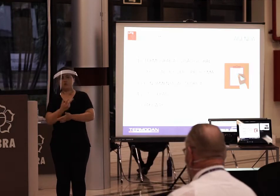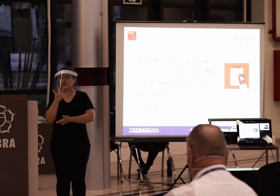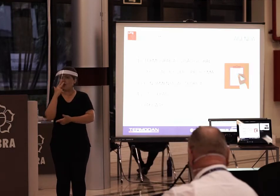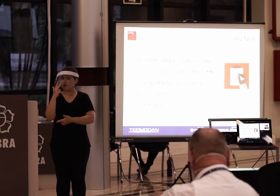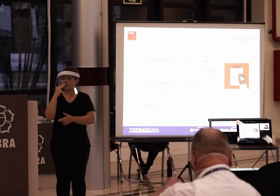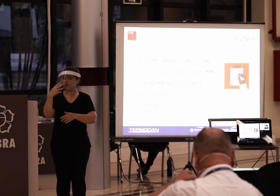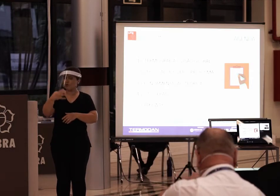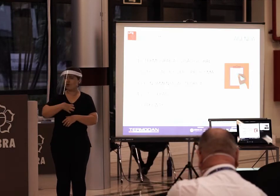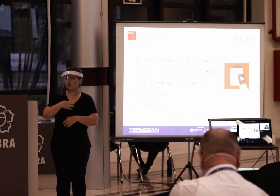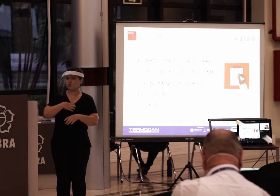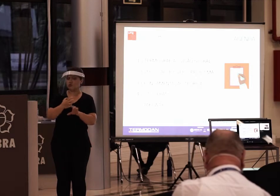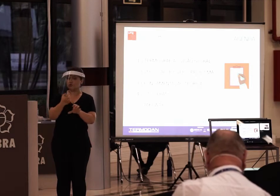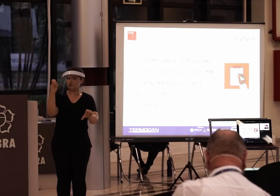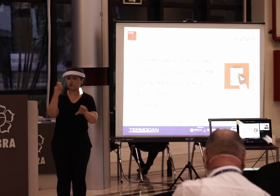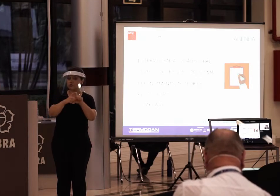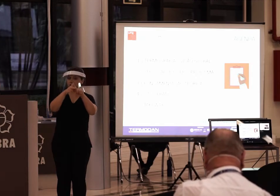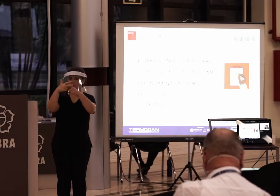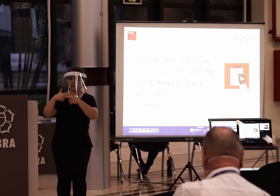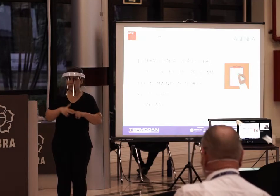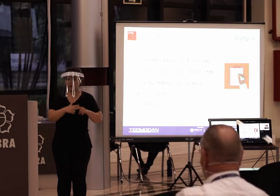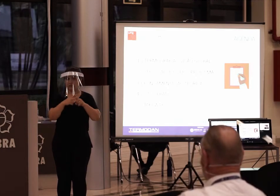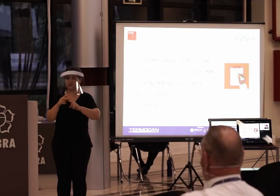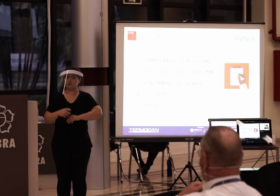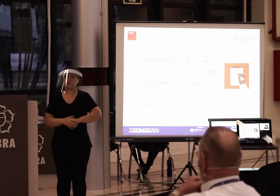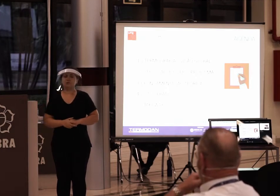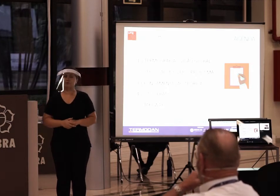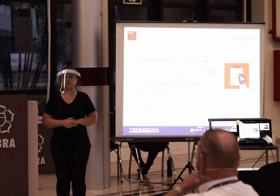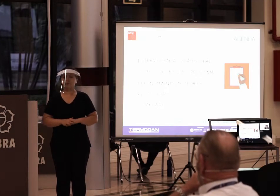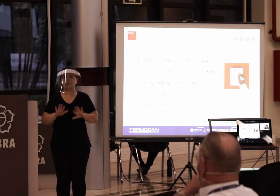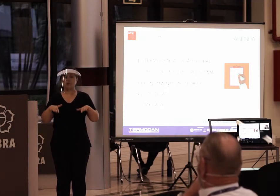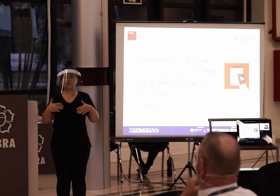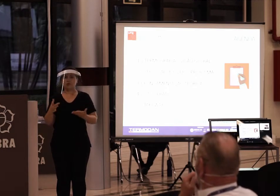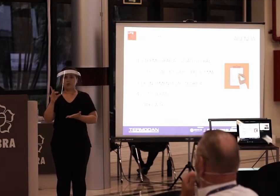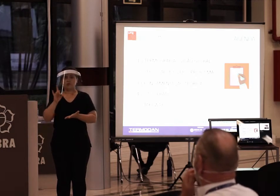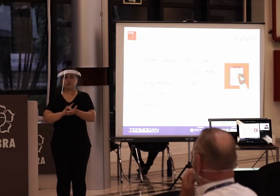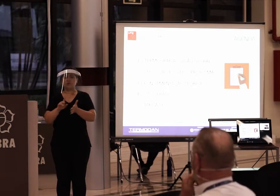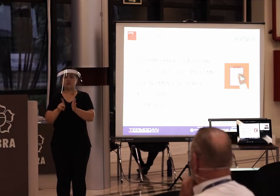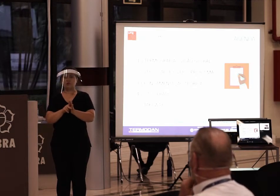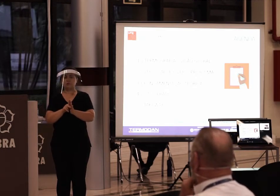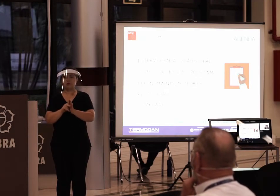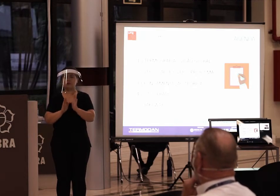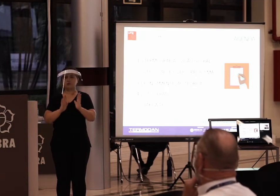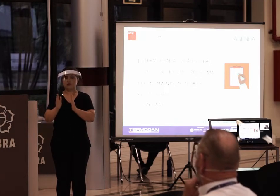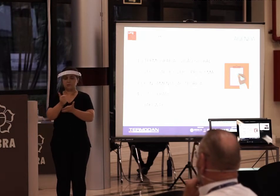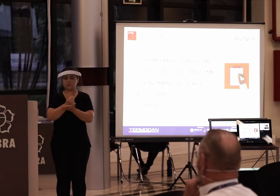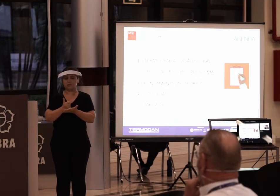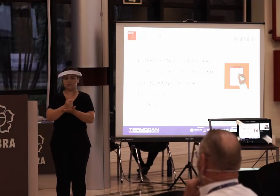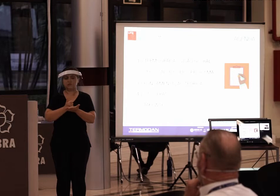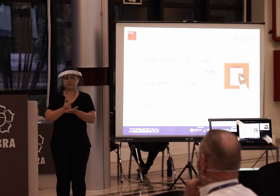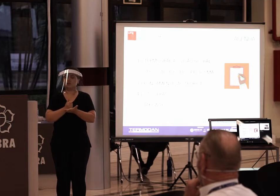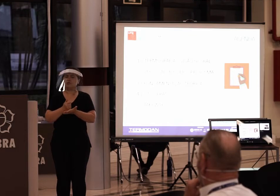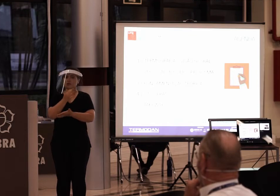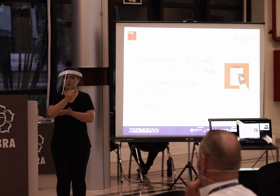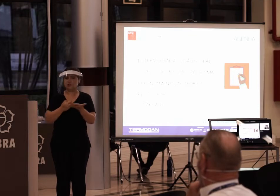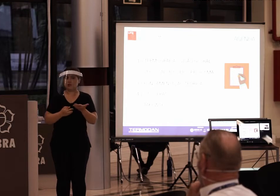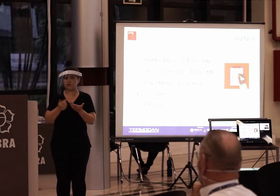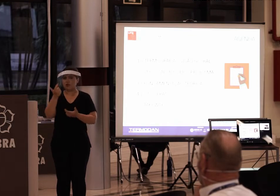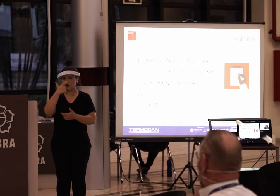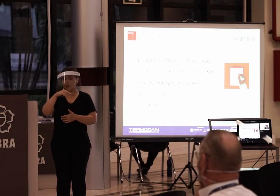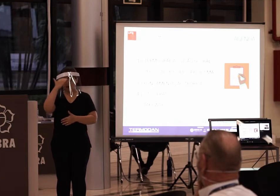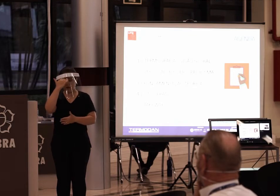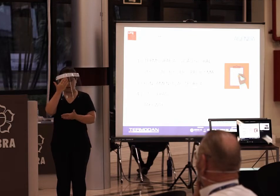coisa na área da engenharia mecânica. Uma rápida fundamentação teórica. Na verdade, eu acho que vai ser até